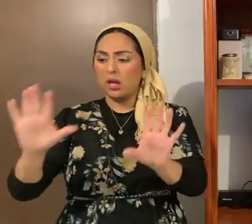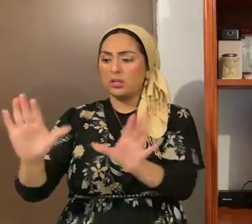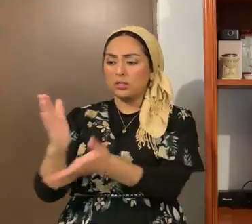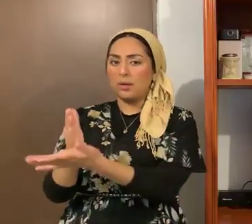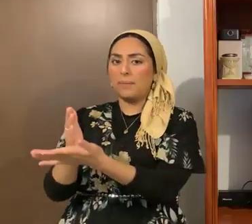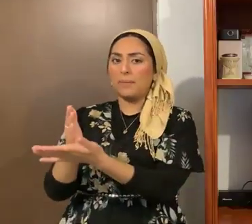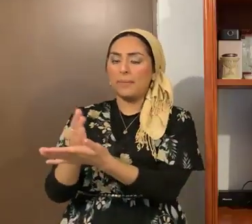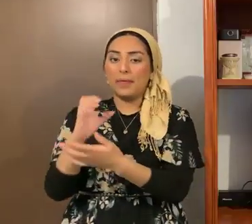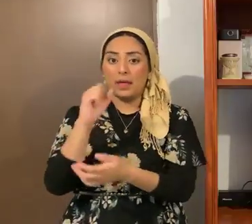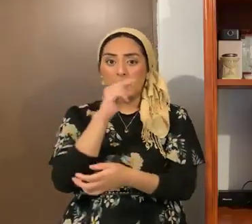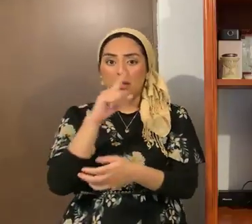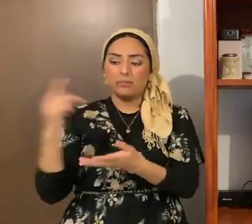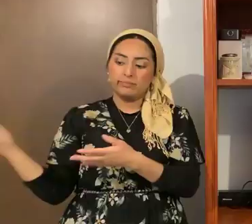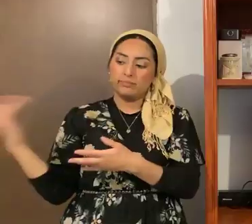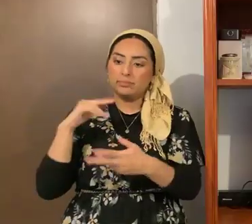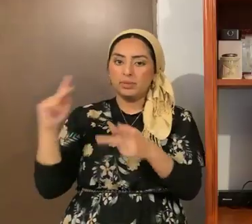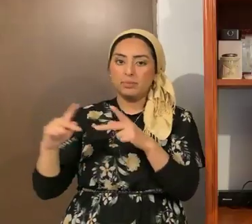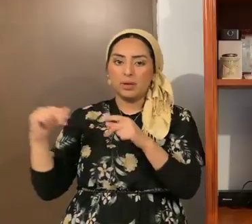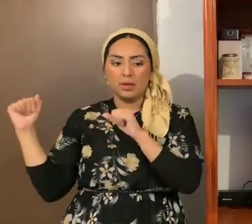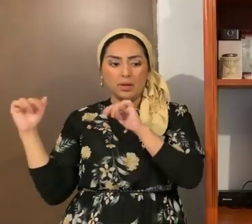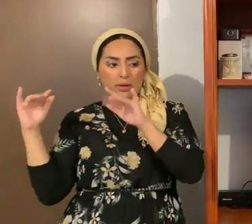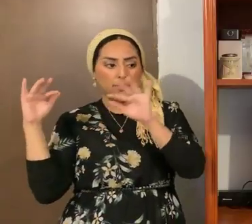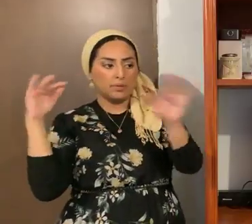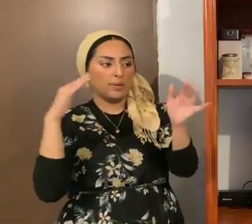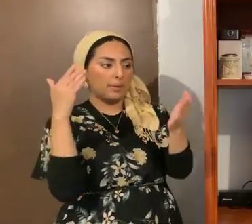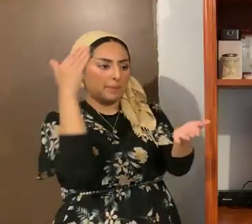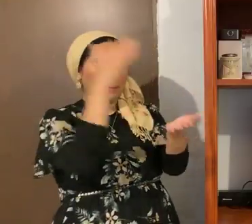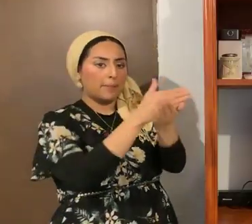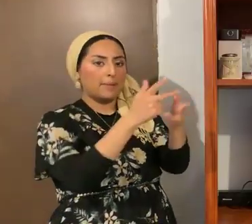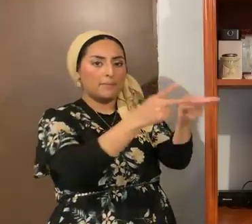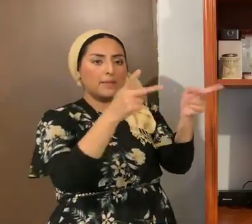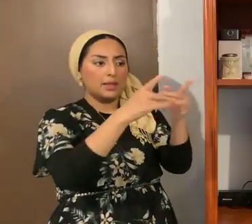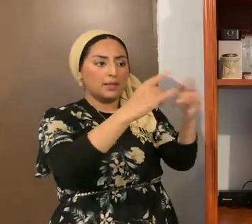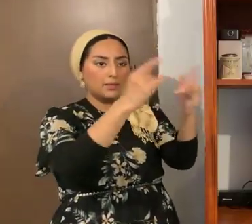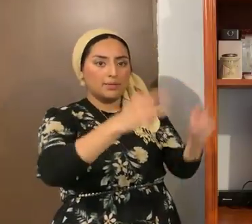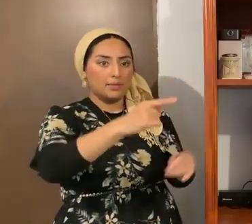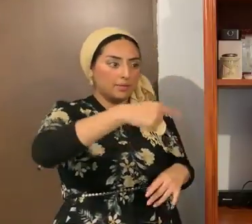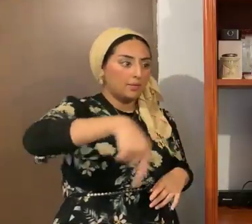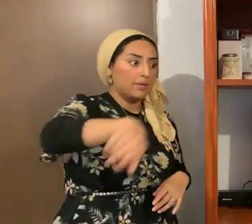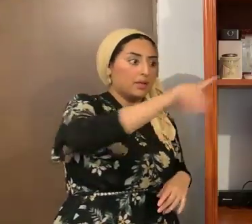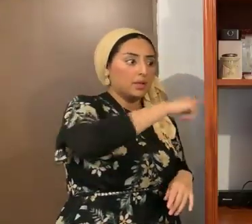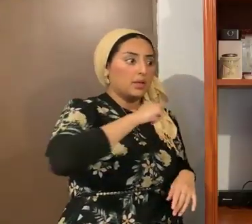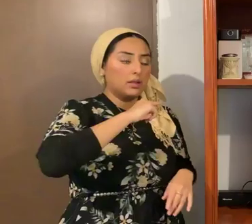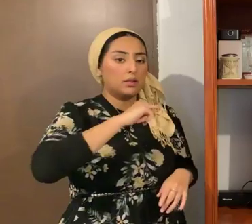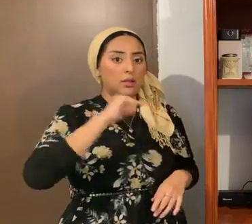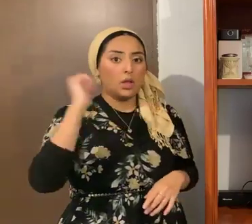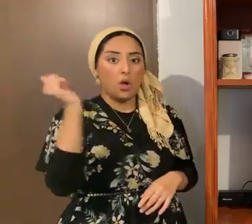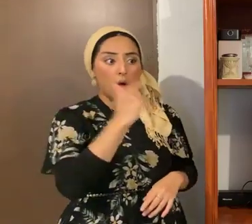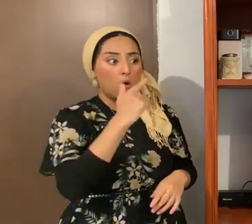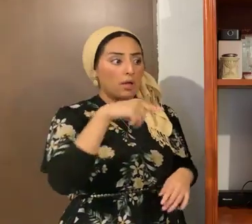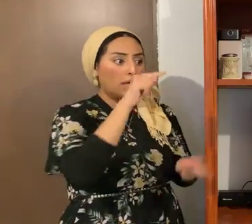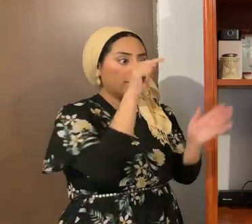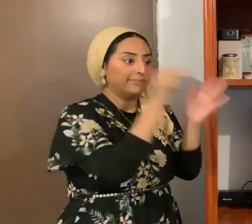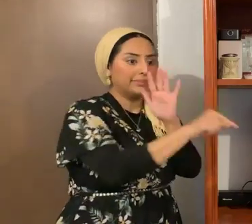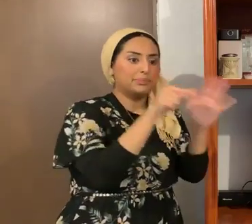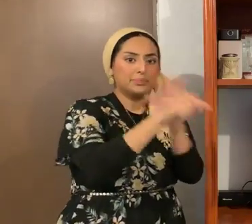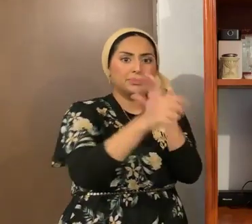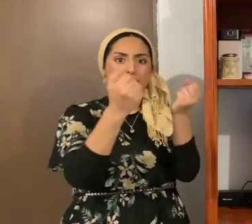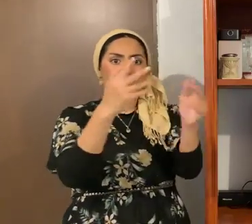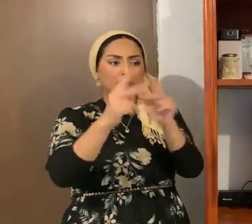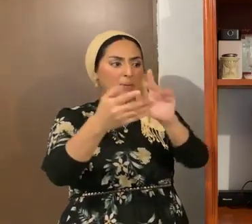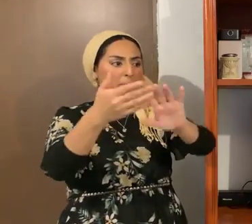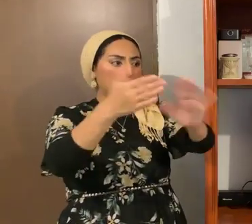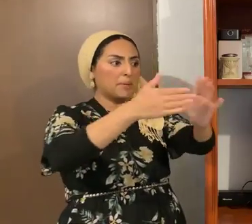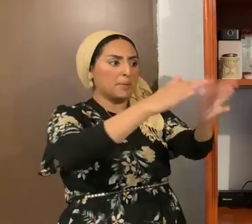Y juntando Saúl a todo el pueblo que con él estaba, llegaron hasta el lugar de la batalla. Y he aquí que la espada de cada uno estaba vuelta contra su compañero,